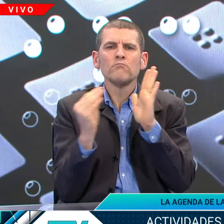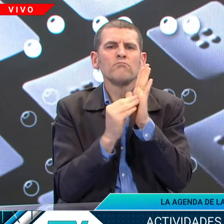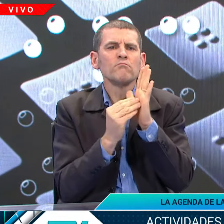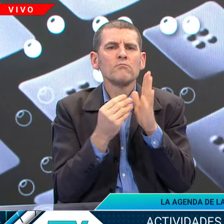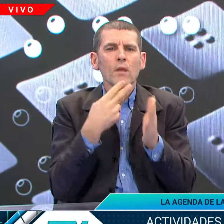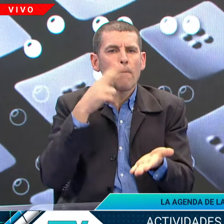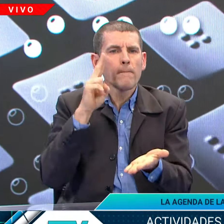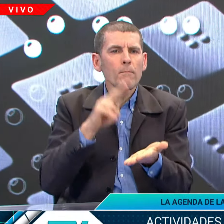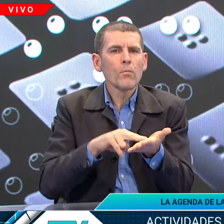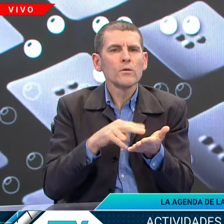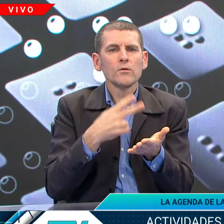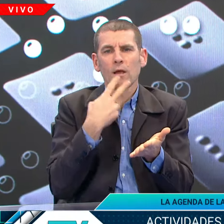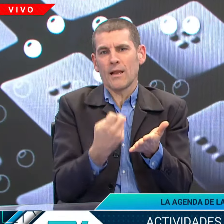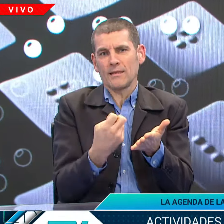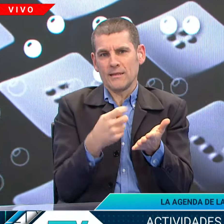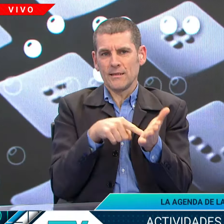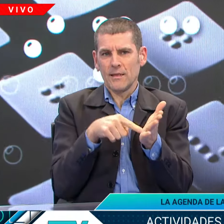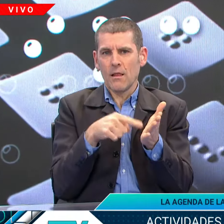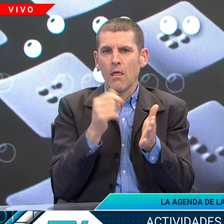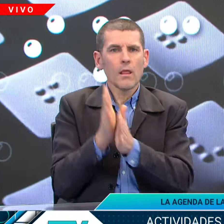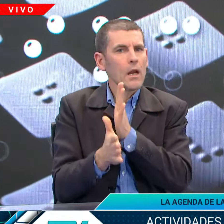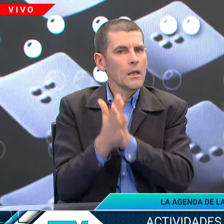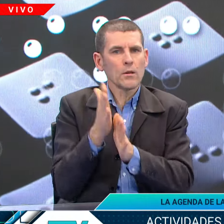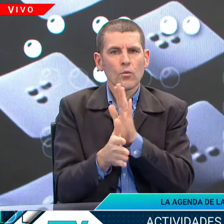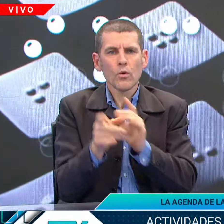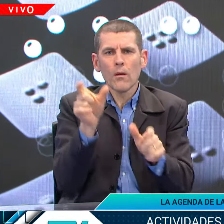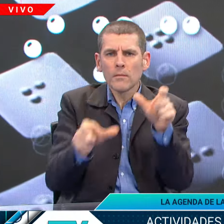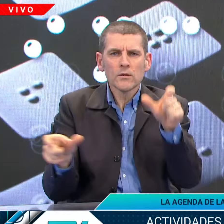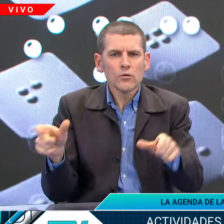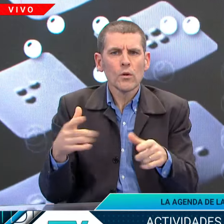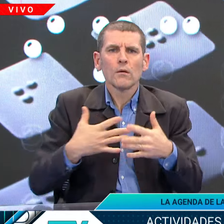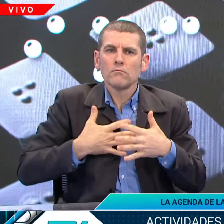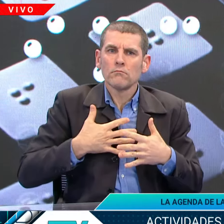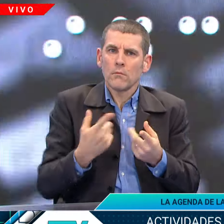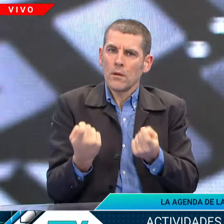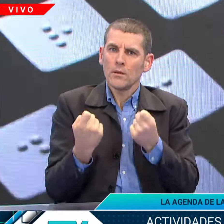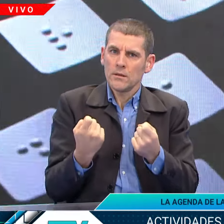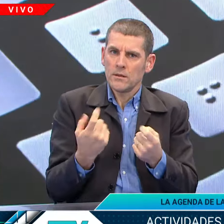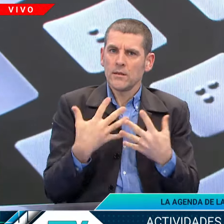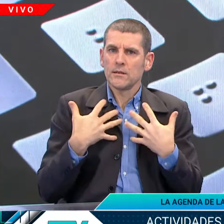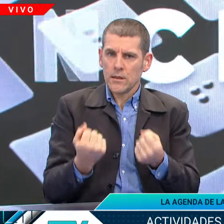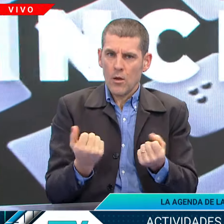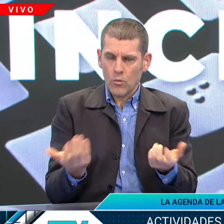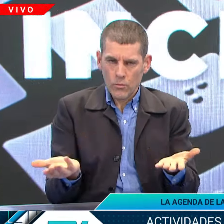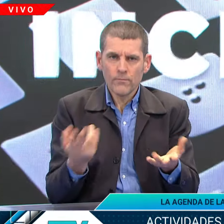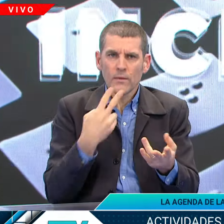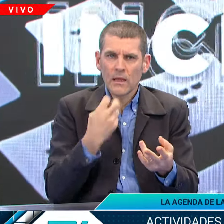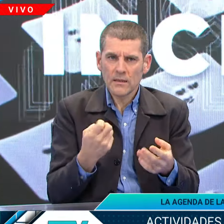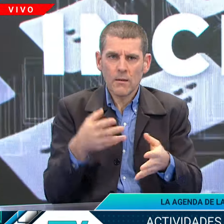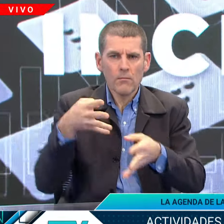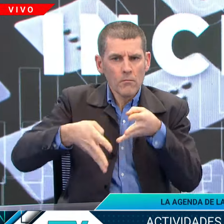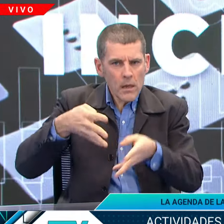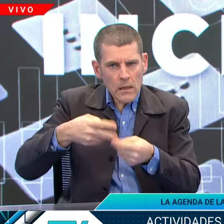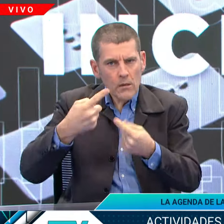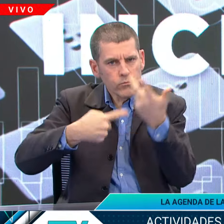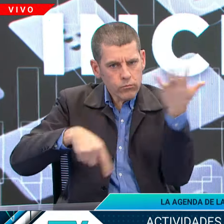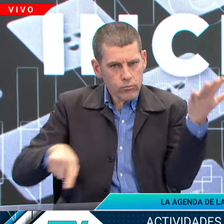las tarifas del servicio eléctrico para usuarios electrodependientes, equipamientos y o